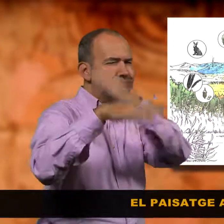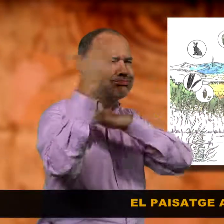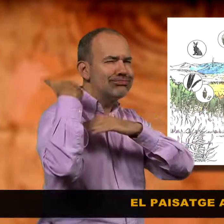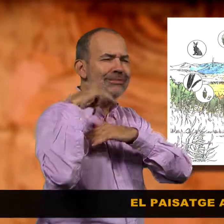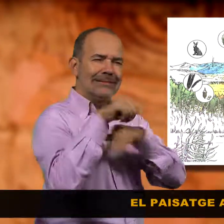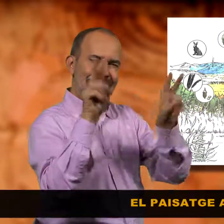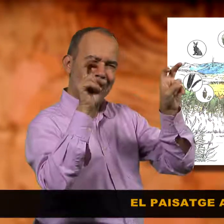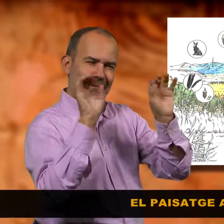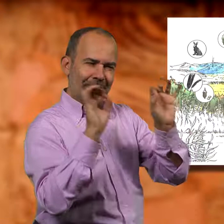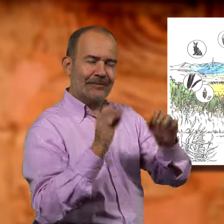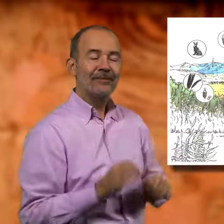El paisatge antic.